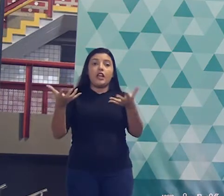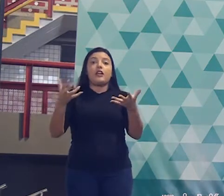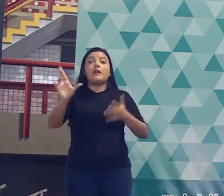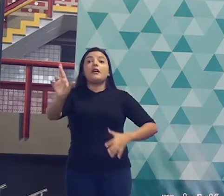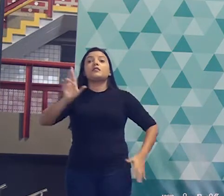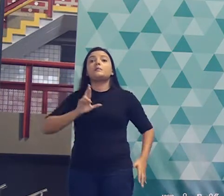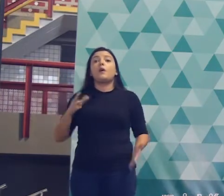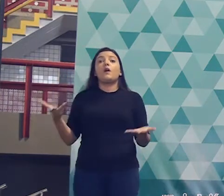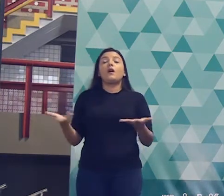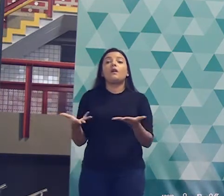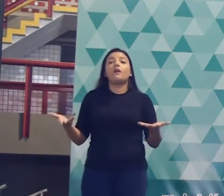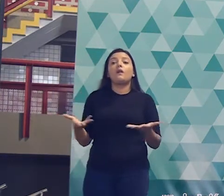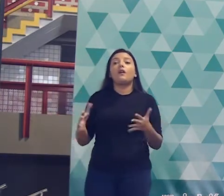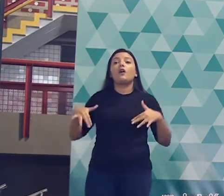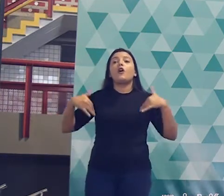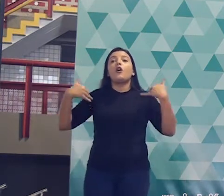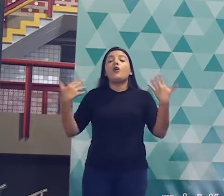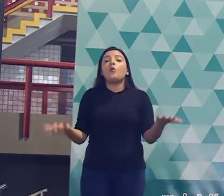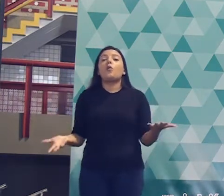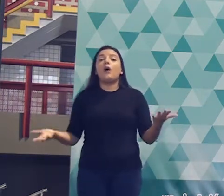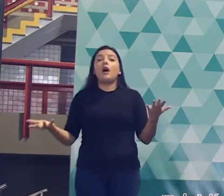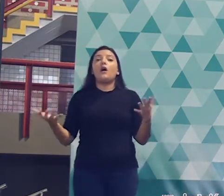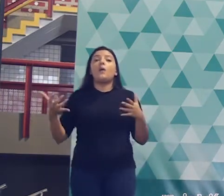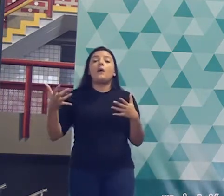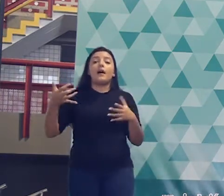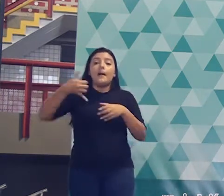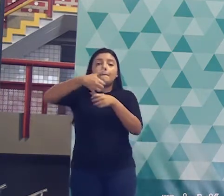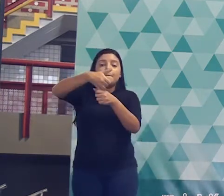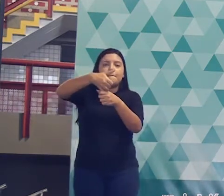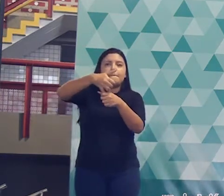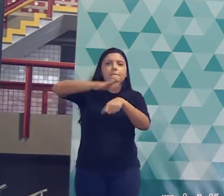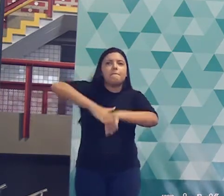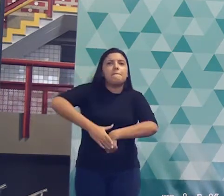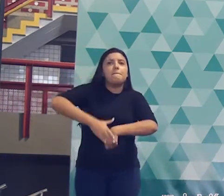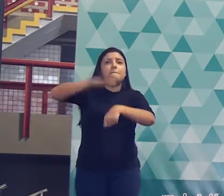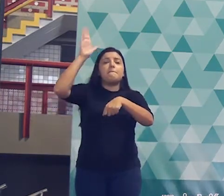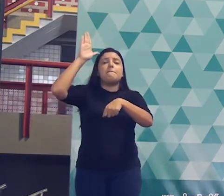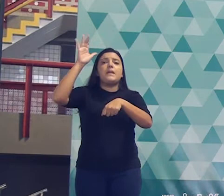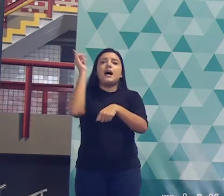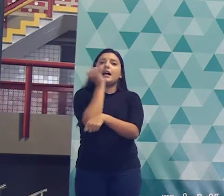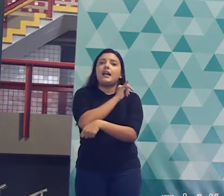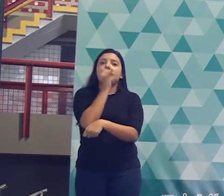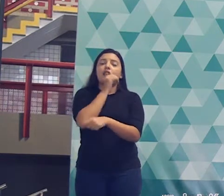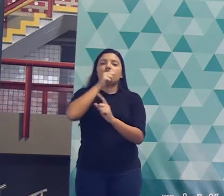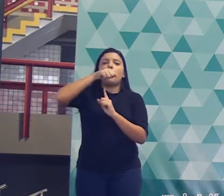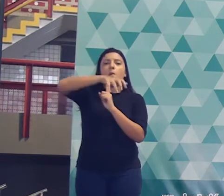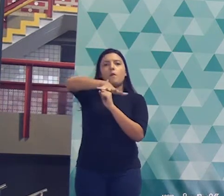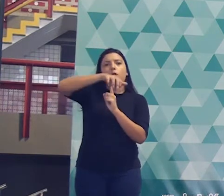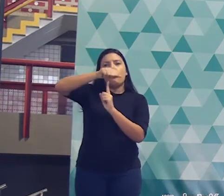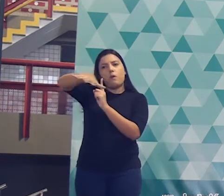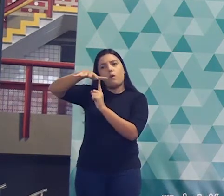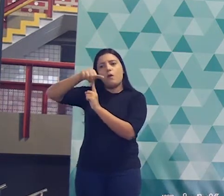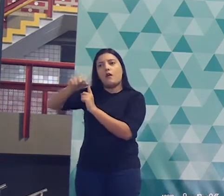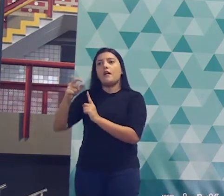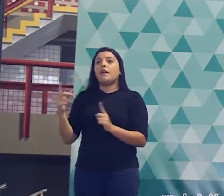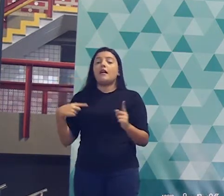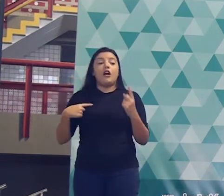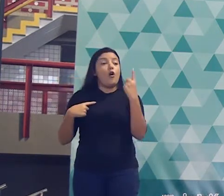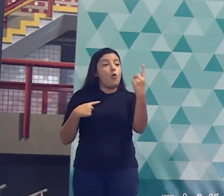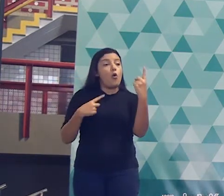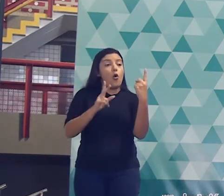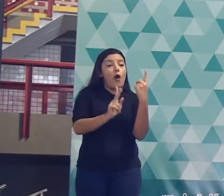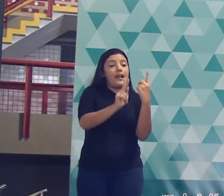vocês me digam, qual foi o combustível que liberou a maior quantidade de energia em 1 quilograma de